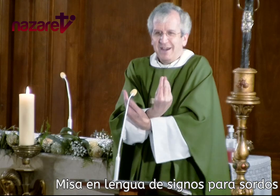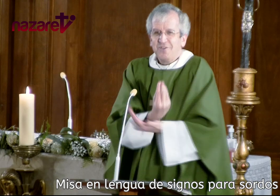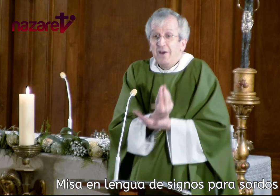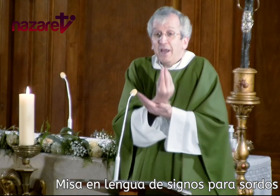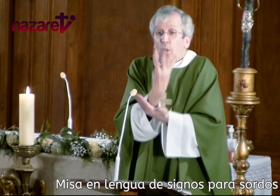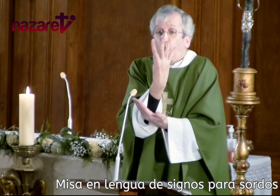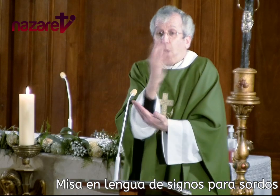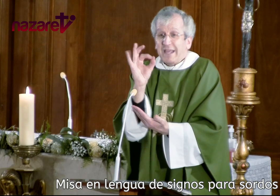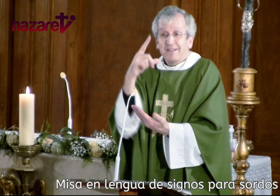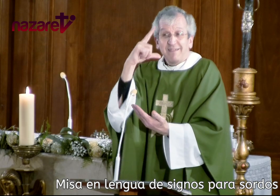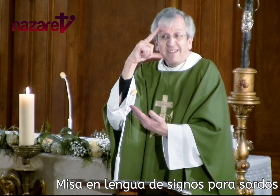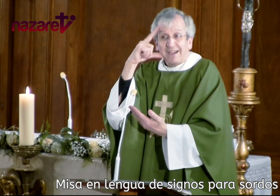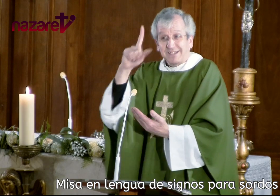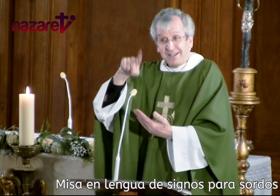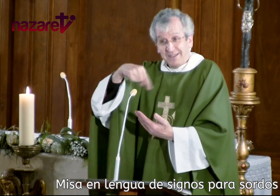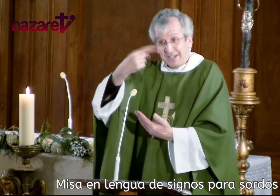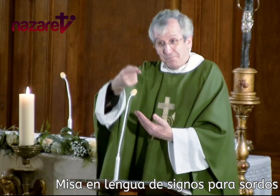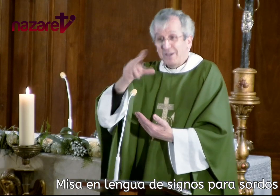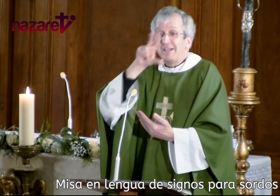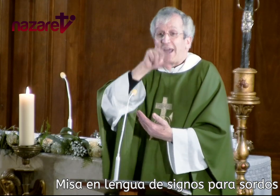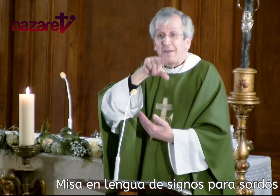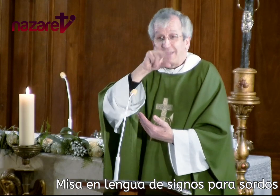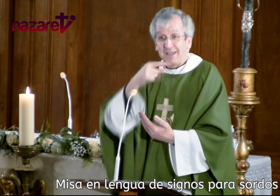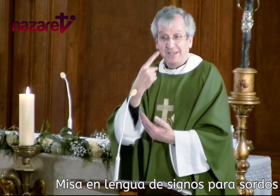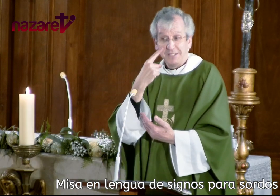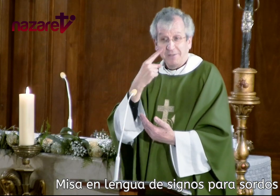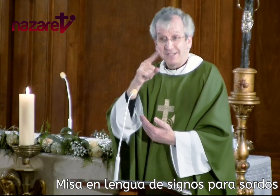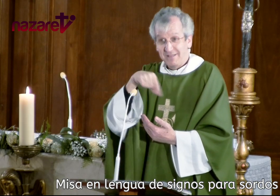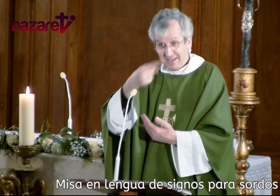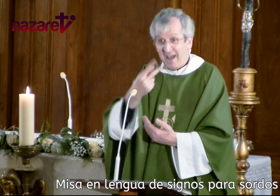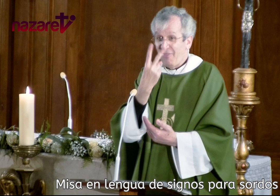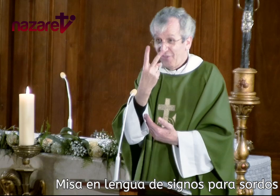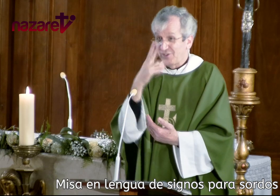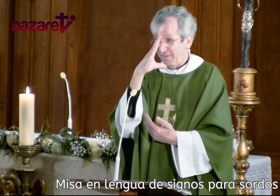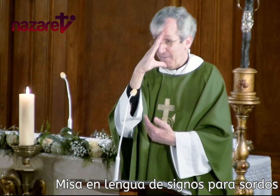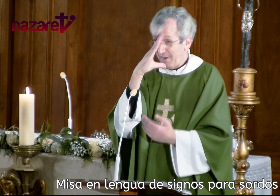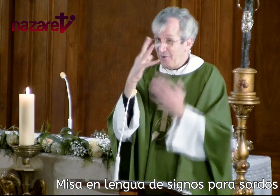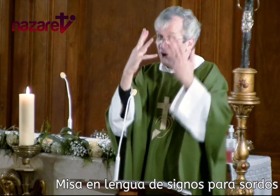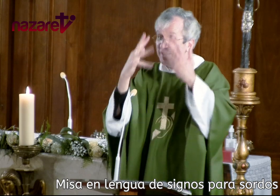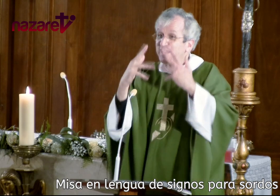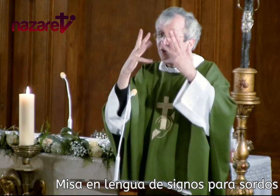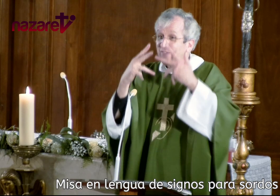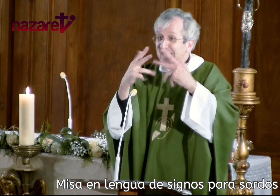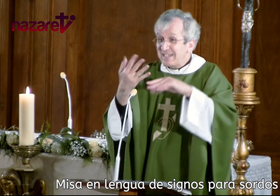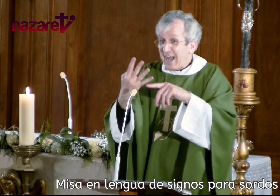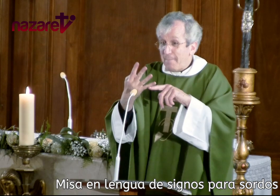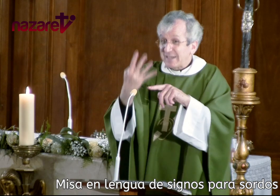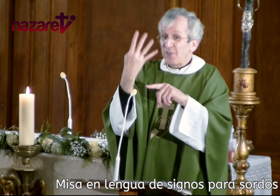niño 40 días después de la navidad si veis el día 2 de febrero si contáis han pasado